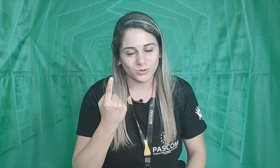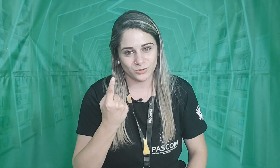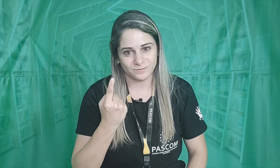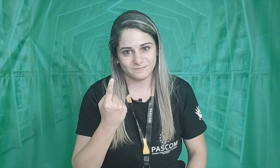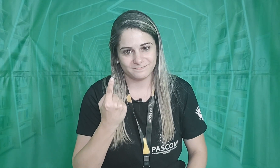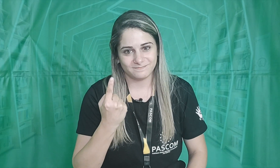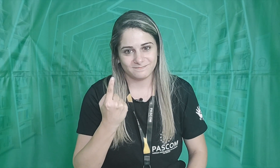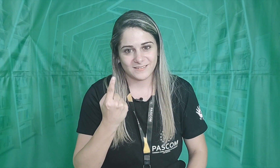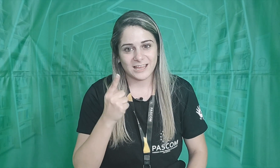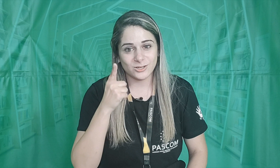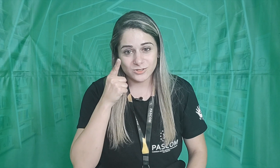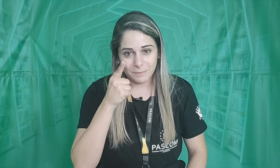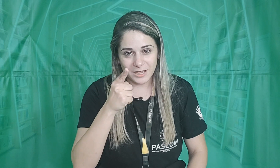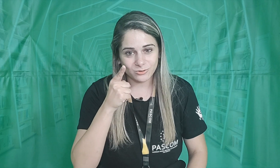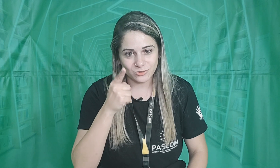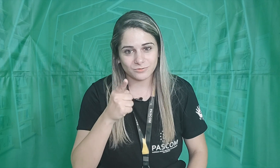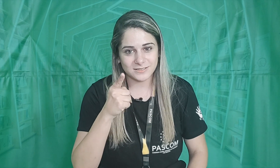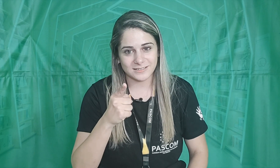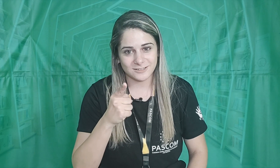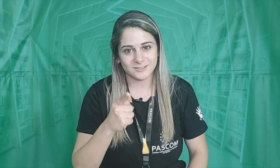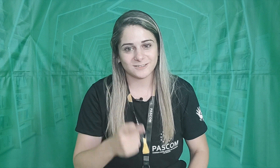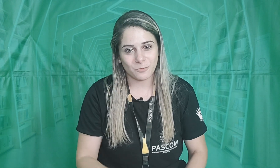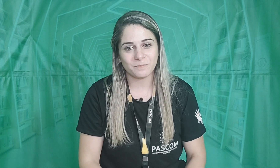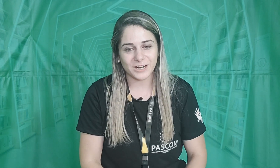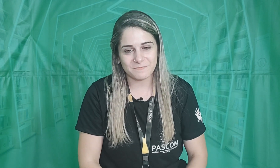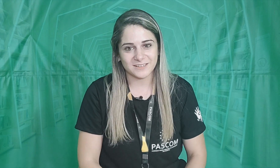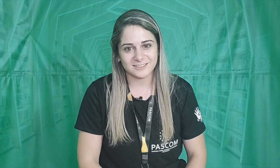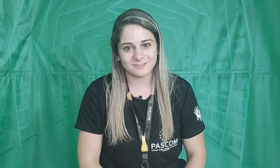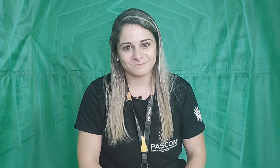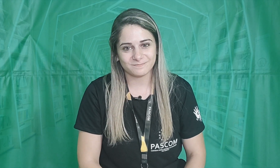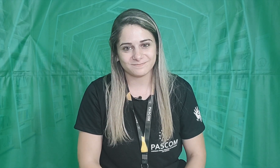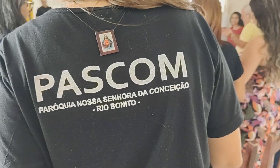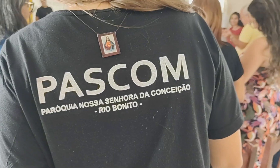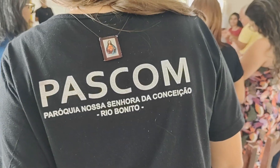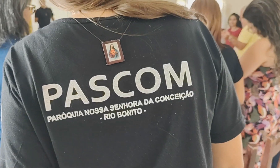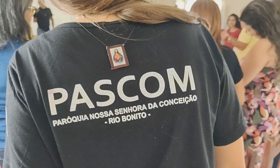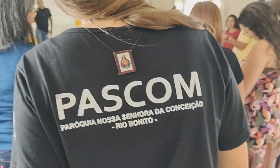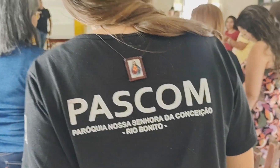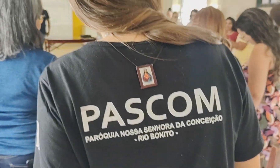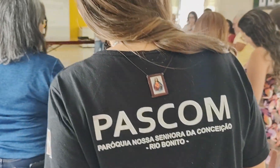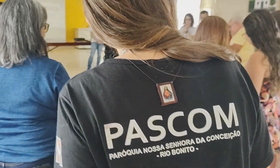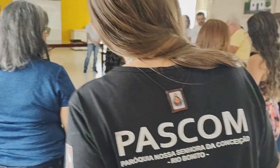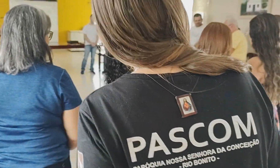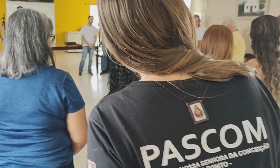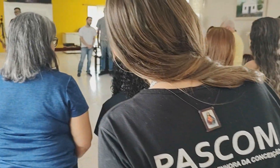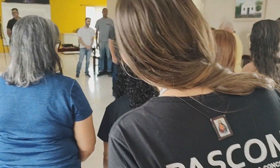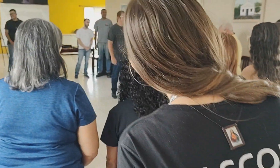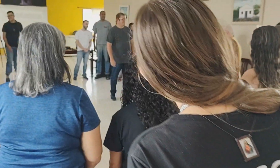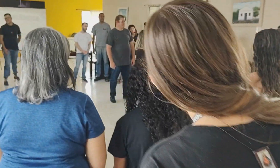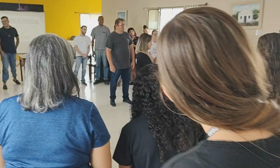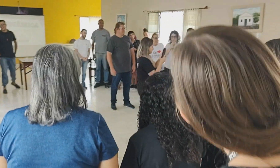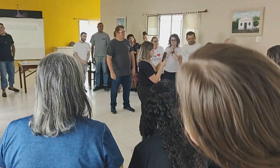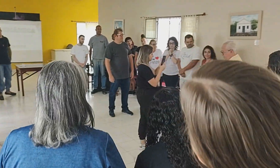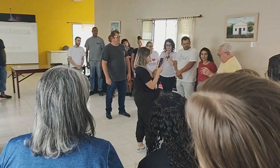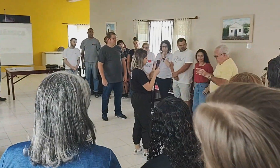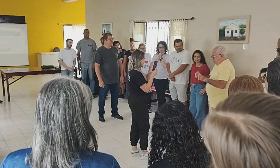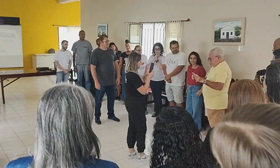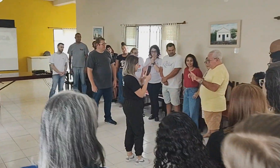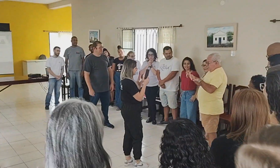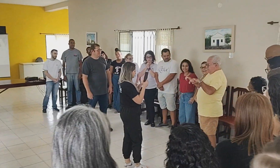módulo. Isso é mérito de vocês, então parabéns. A primeira turma foi concluída com muito louvor